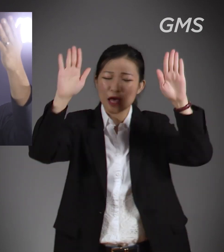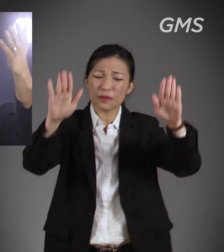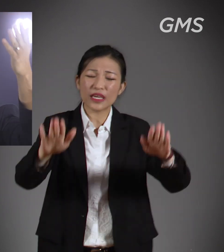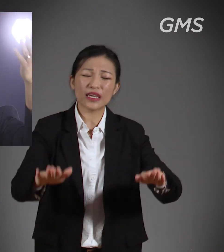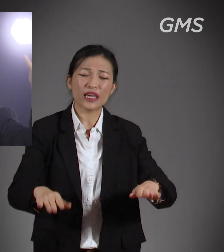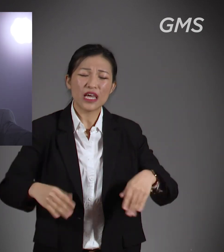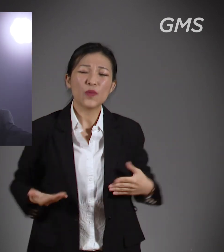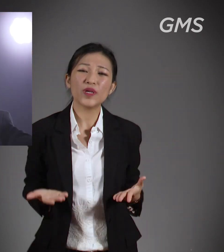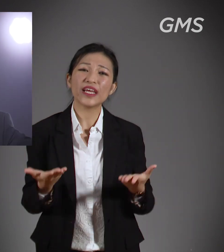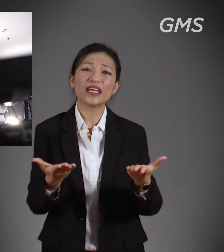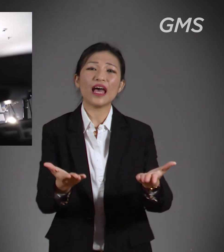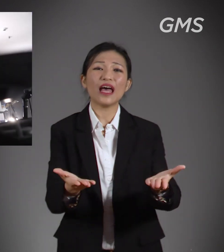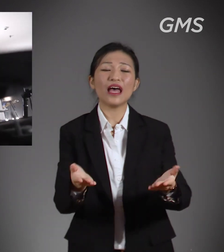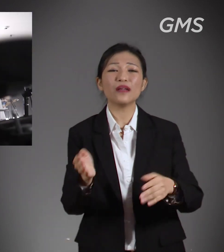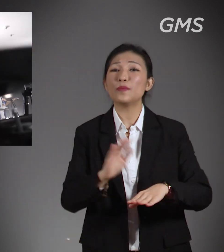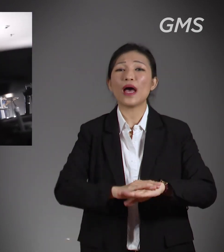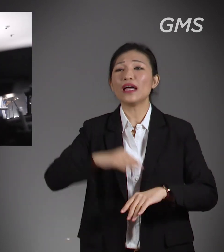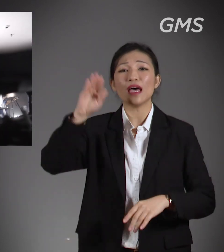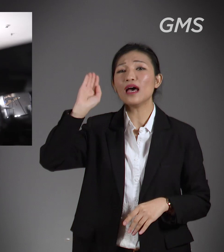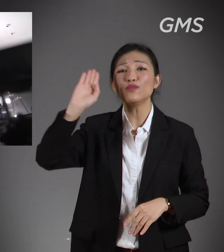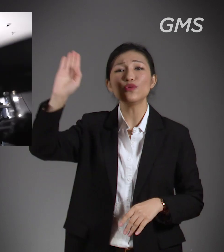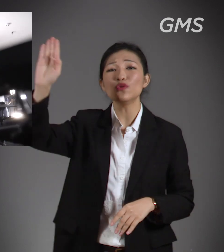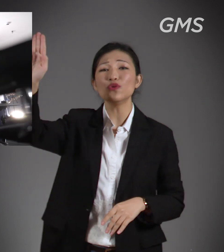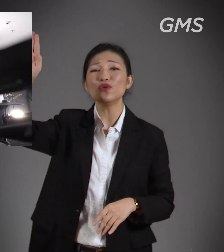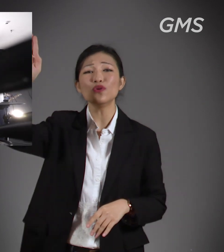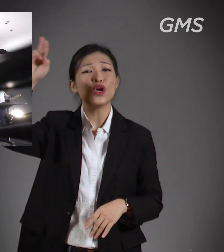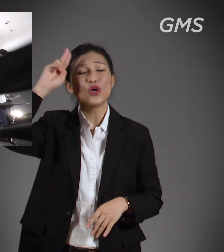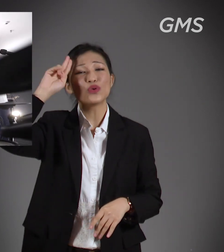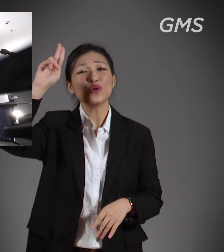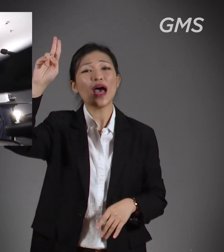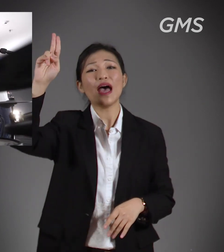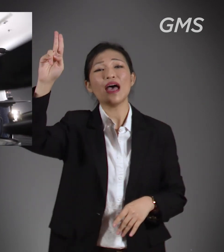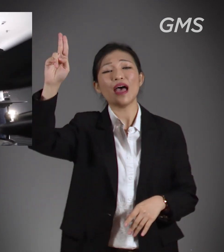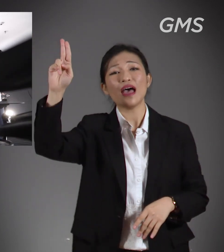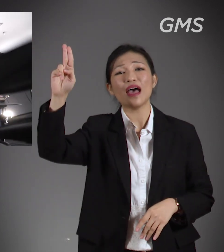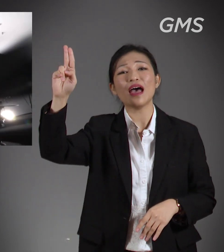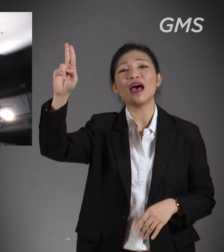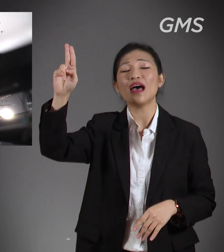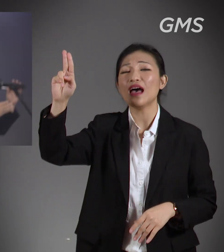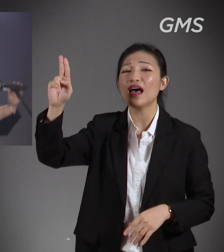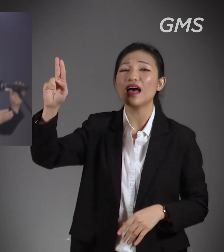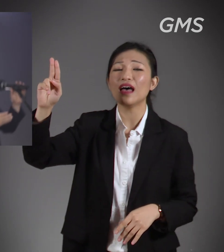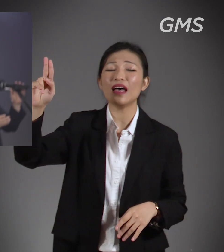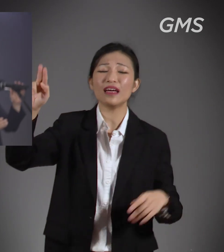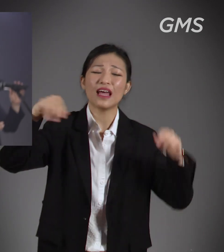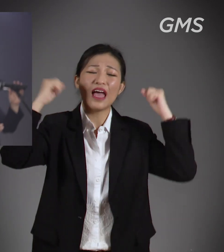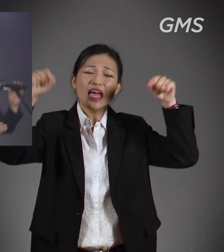Allah yang setia dan benar. Rabaya shadarabaraya.